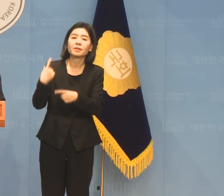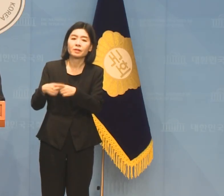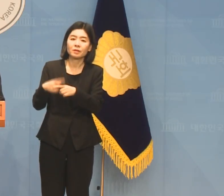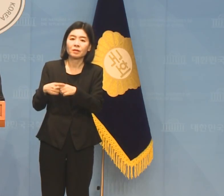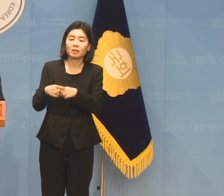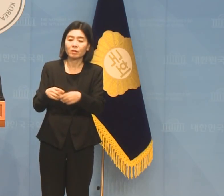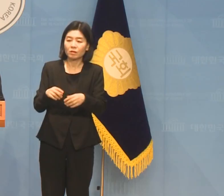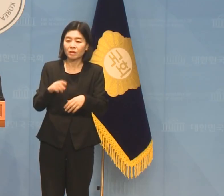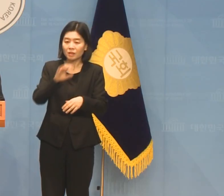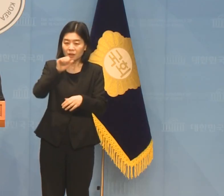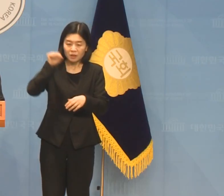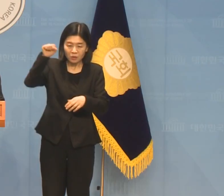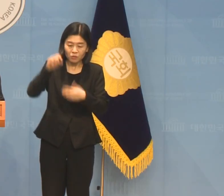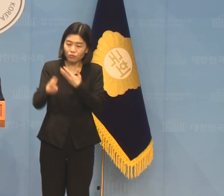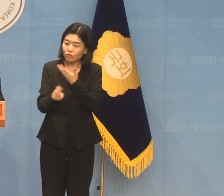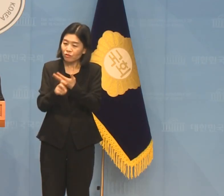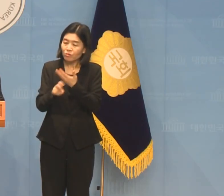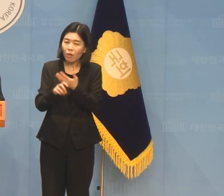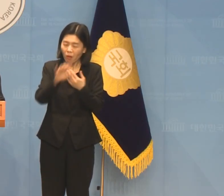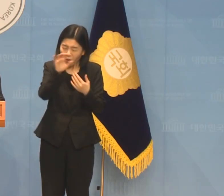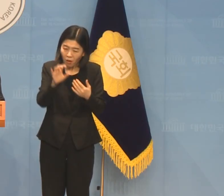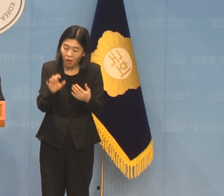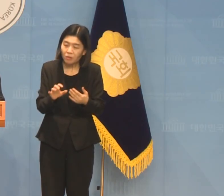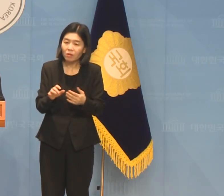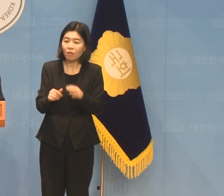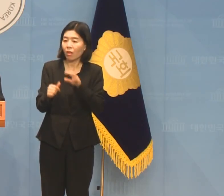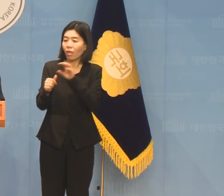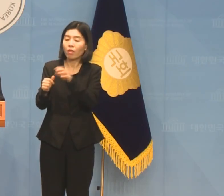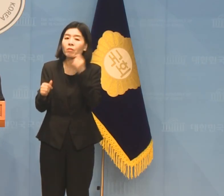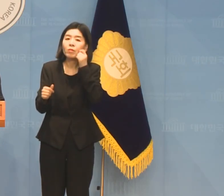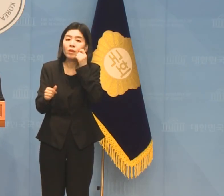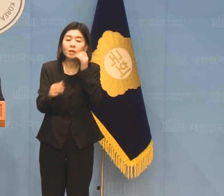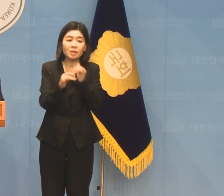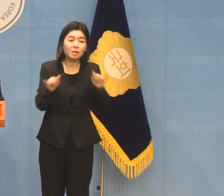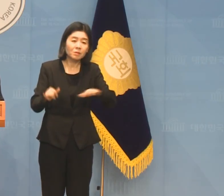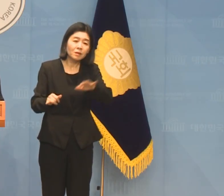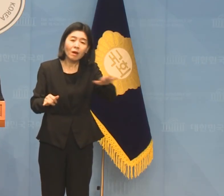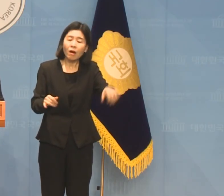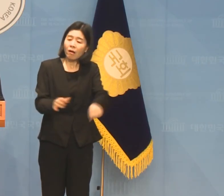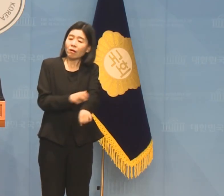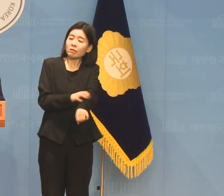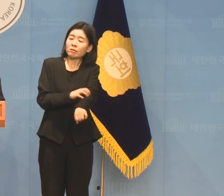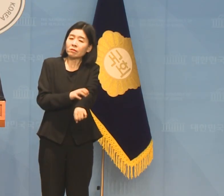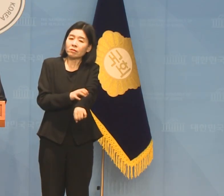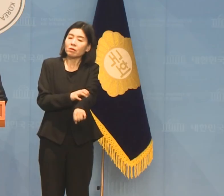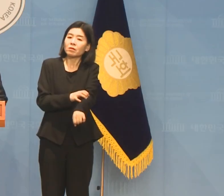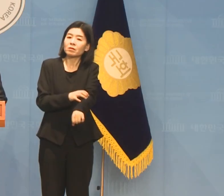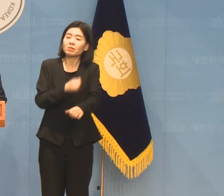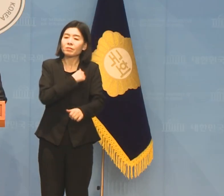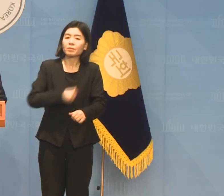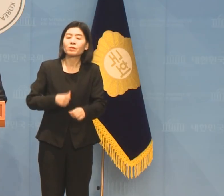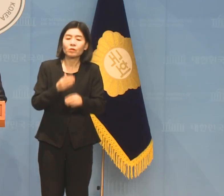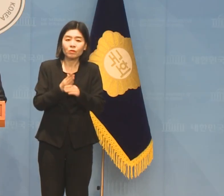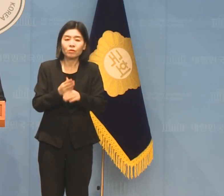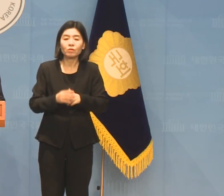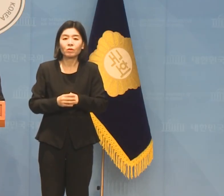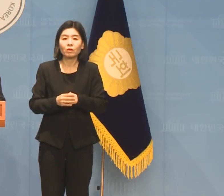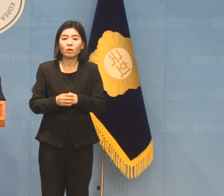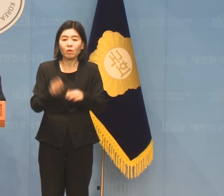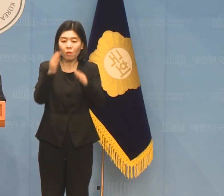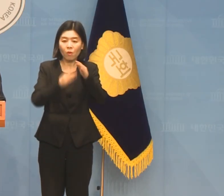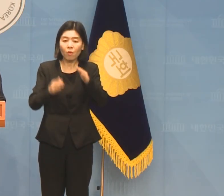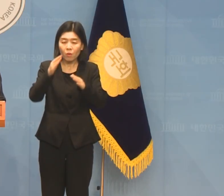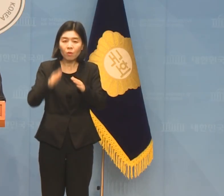시위에도 실질적인 제재가 부재한 가운데 수많은 시민들이 매번 불편을 감수하고 있습니다.